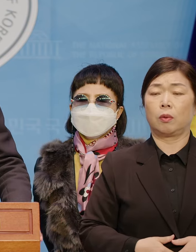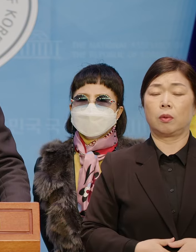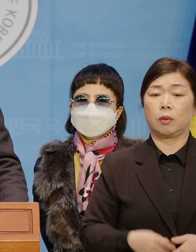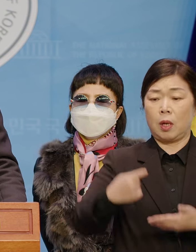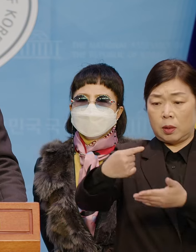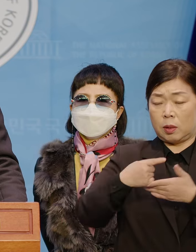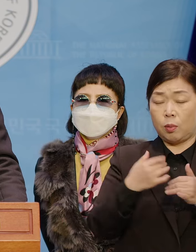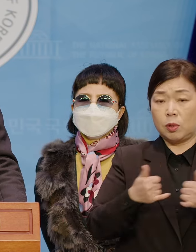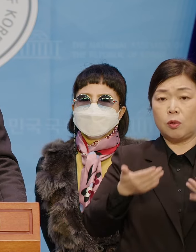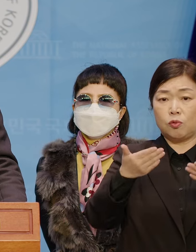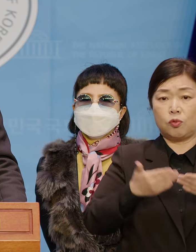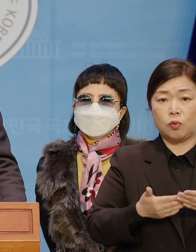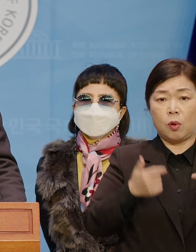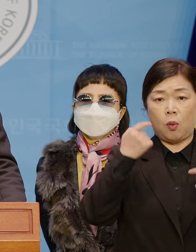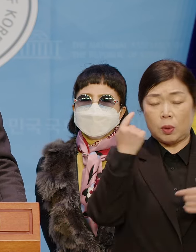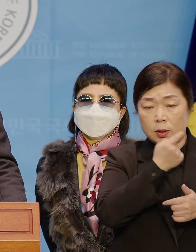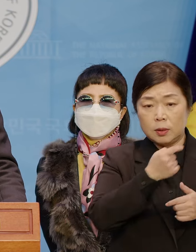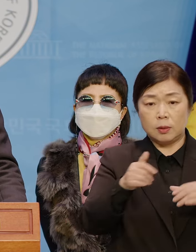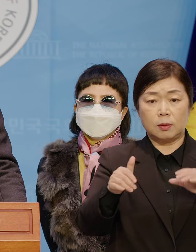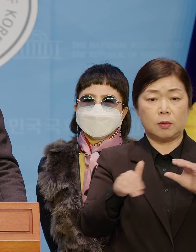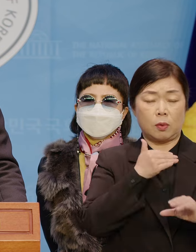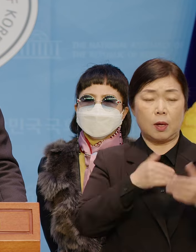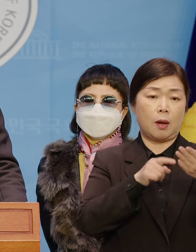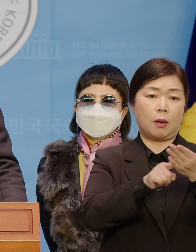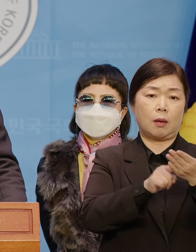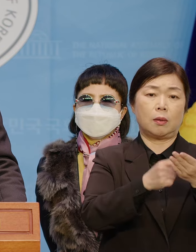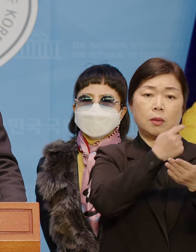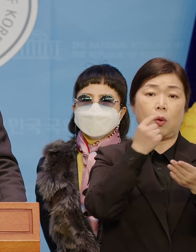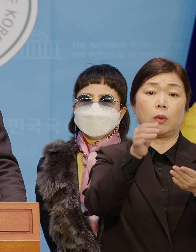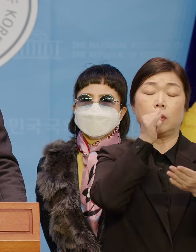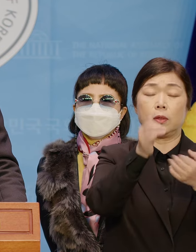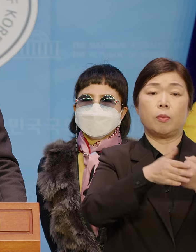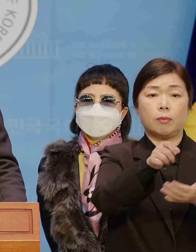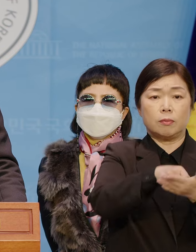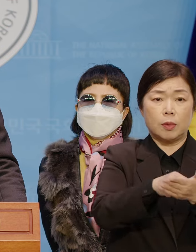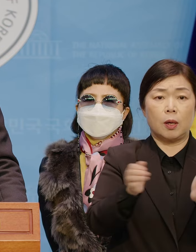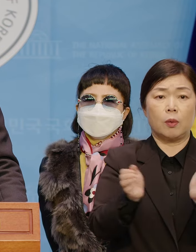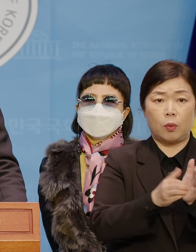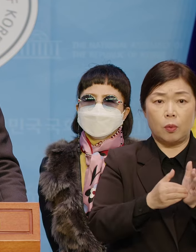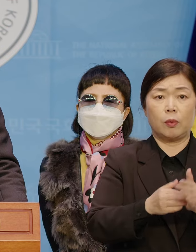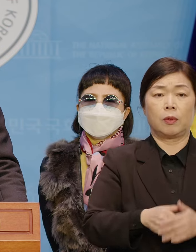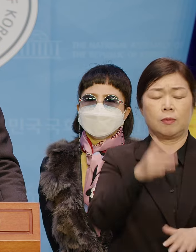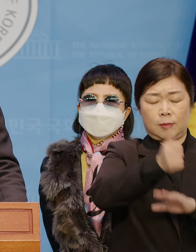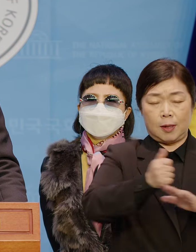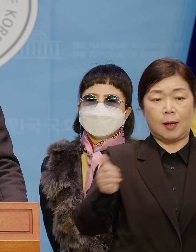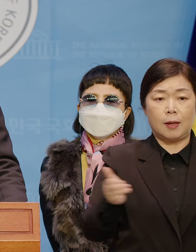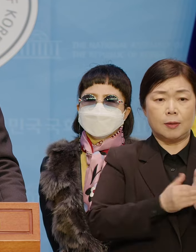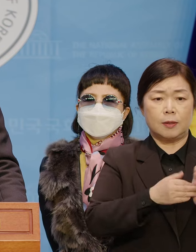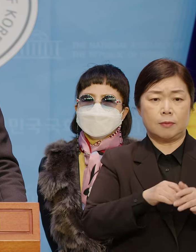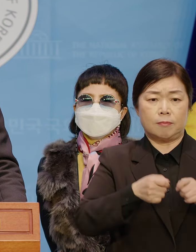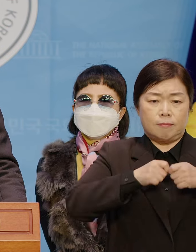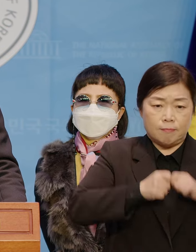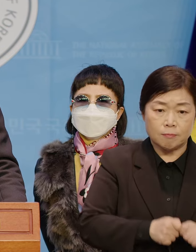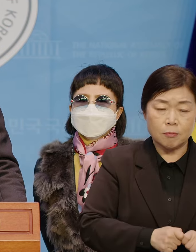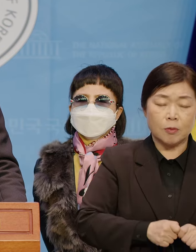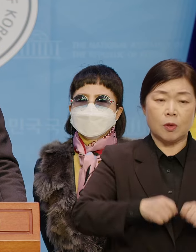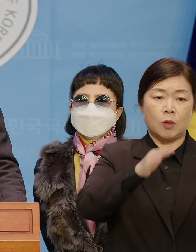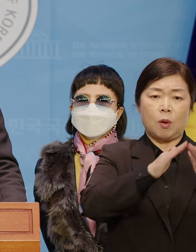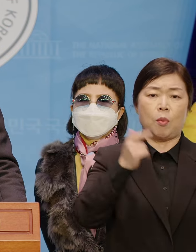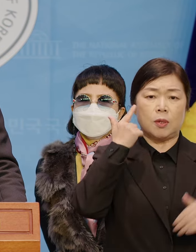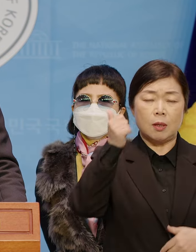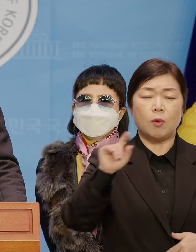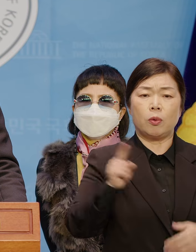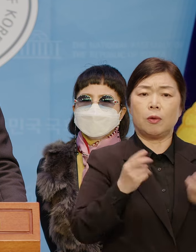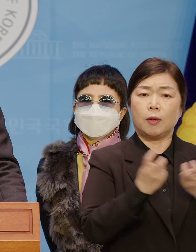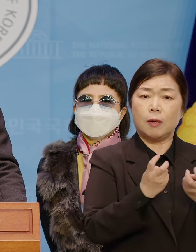제보자분이 주신 확실한 팩트 체크에 대한 영상을 갖고 취재를 했고 이것 갖고 끝까지 끝까지 정광훈 목사가 어떤